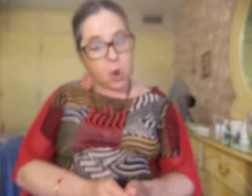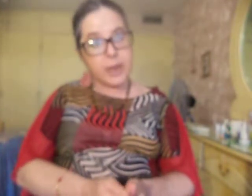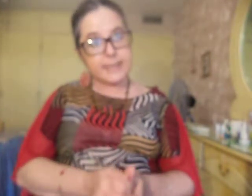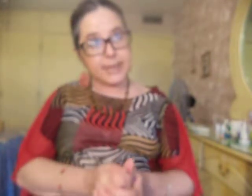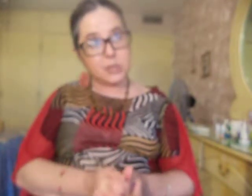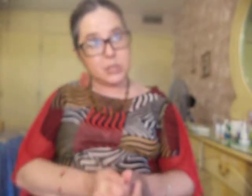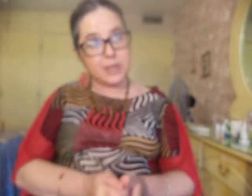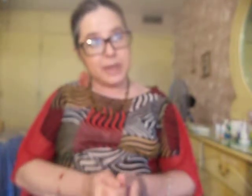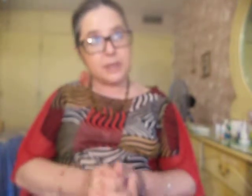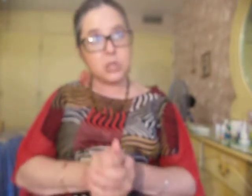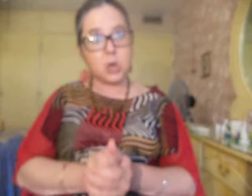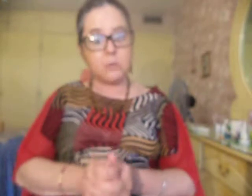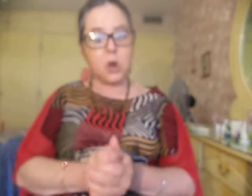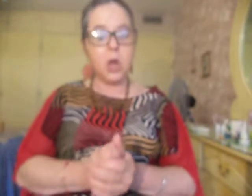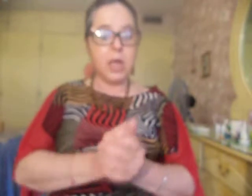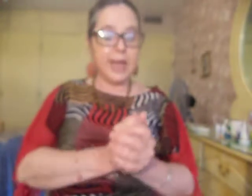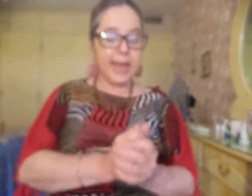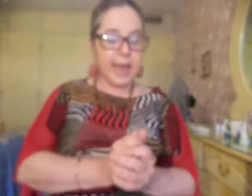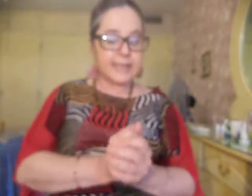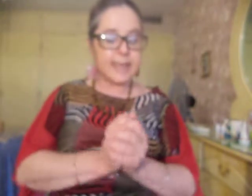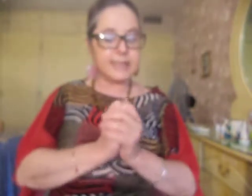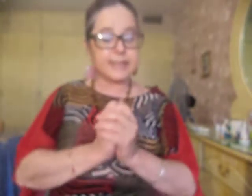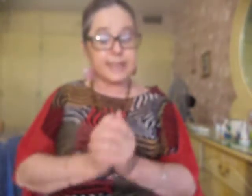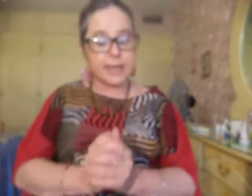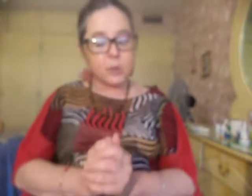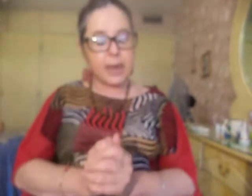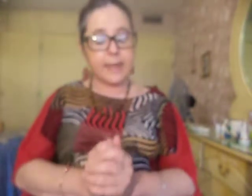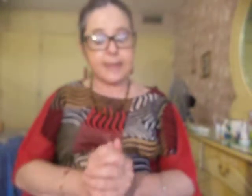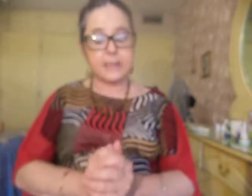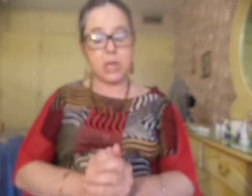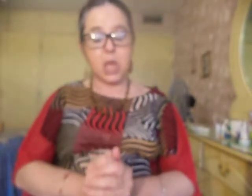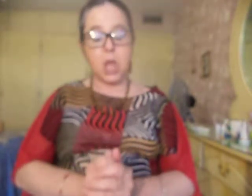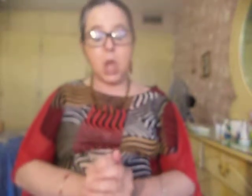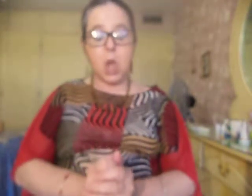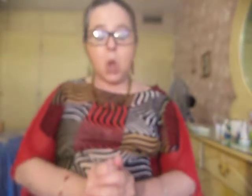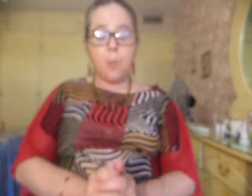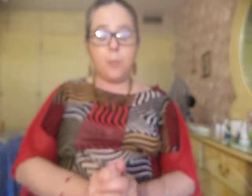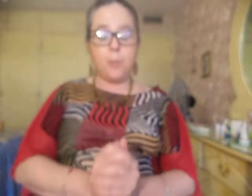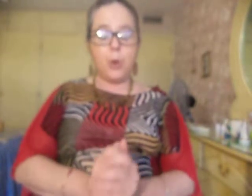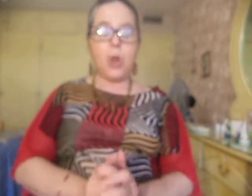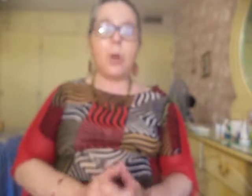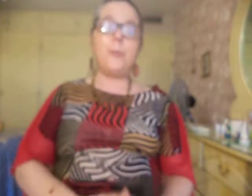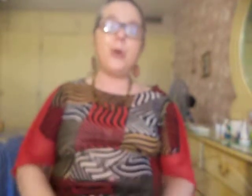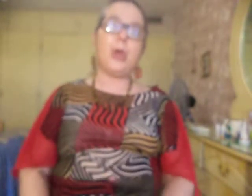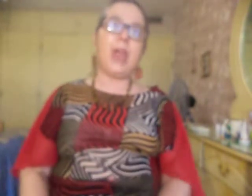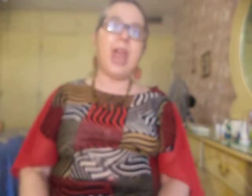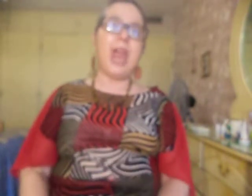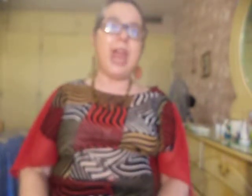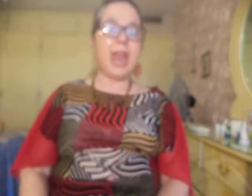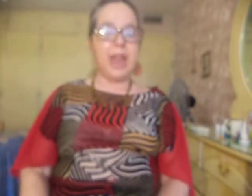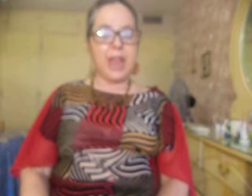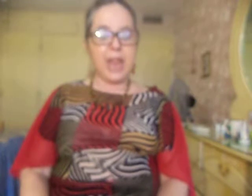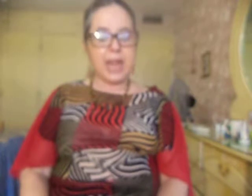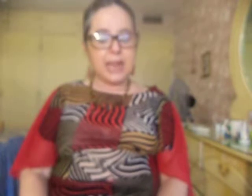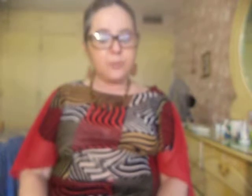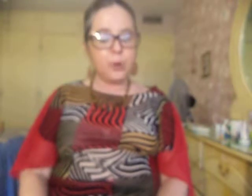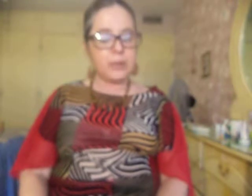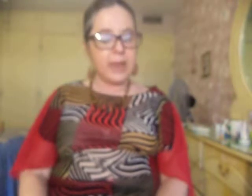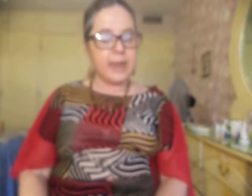están considerados como grasas saturadas. ¿Por qué las proteínas